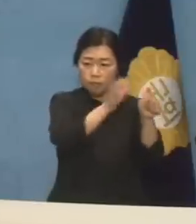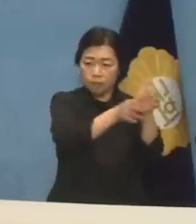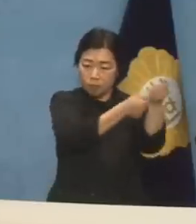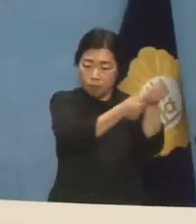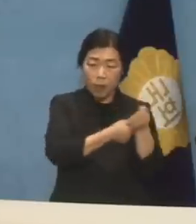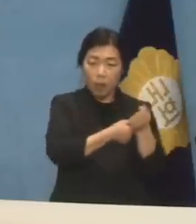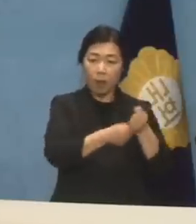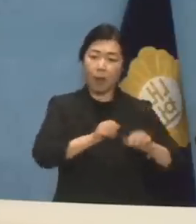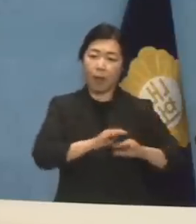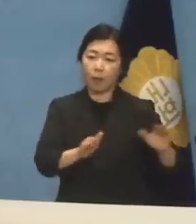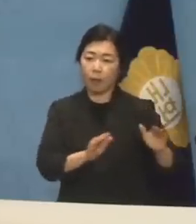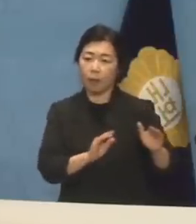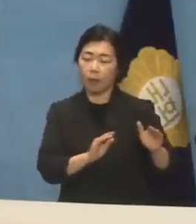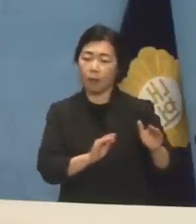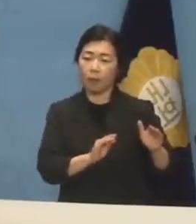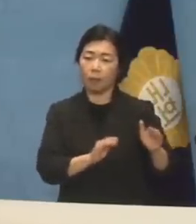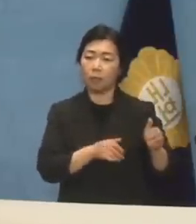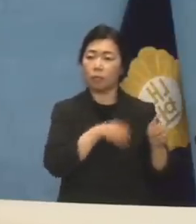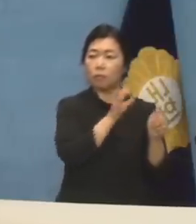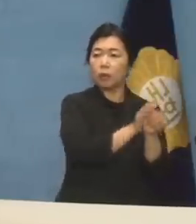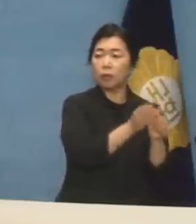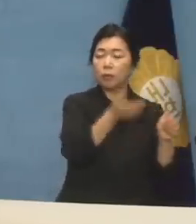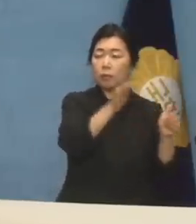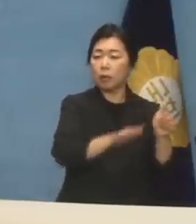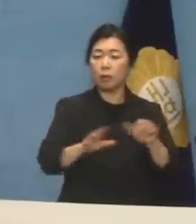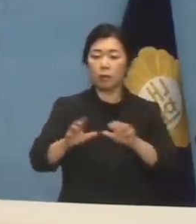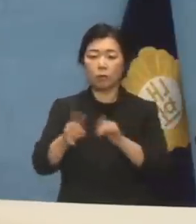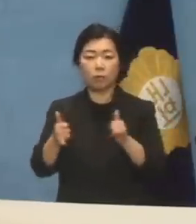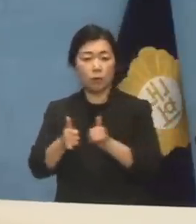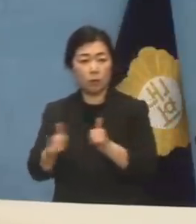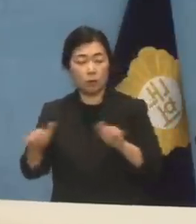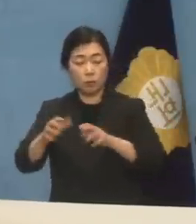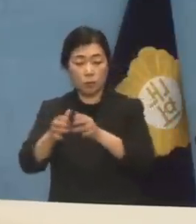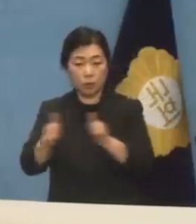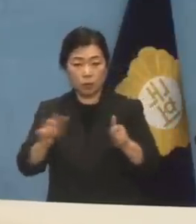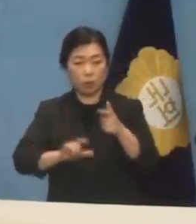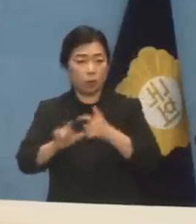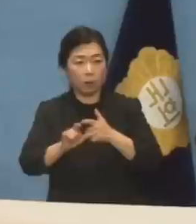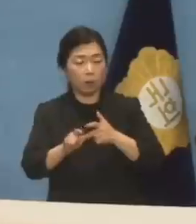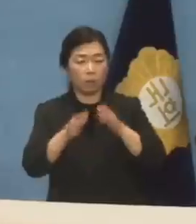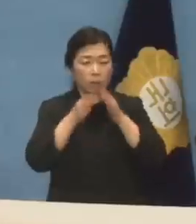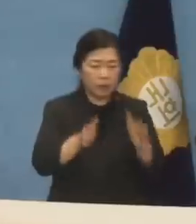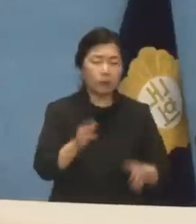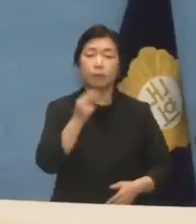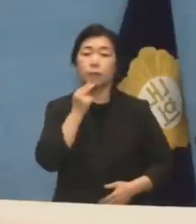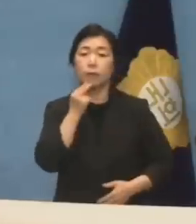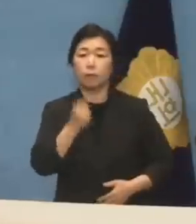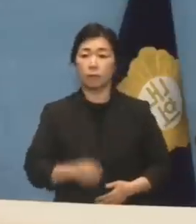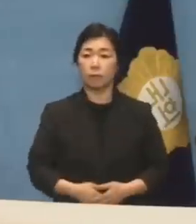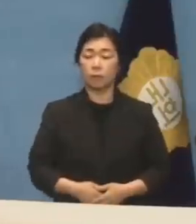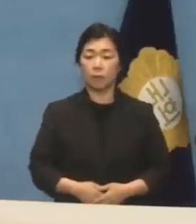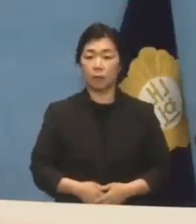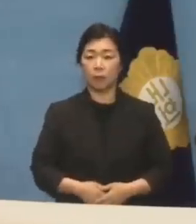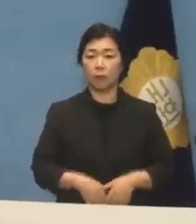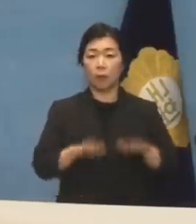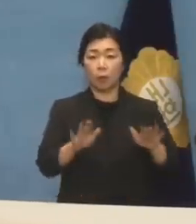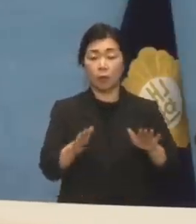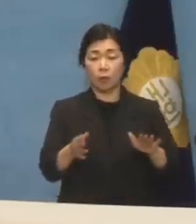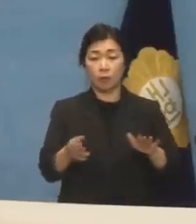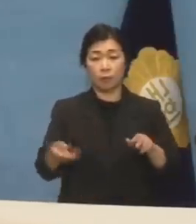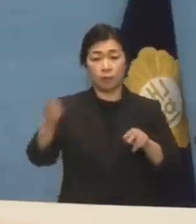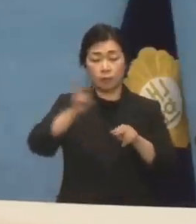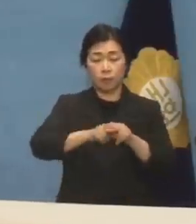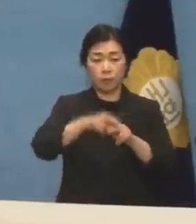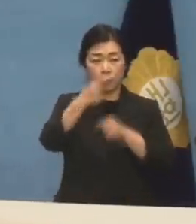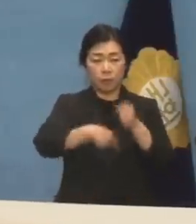통해서 돌파하려고 하고 있지만 이제 더 이상 국민들이 속지 않고 계십니다. 지금 퇴임 1년 오늘